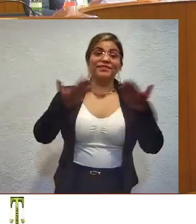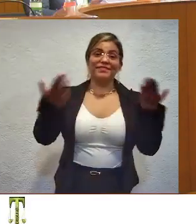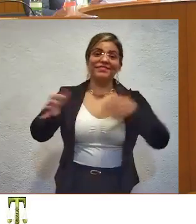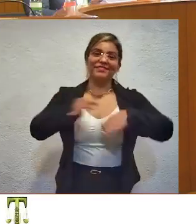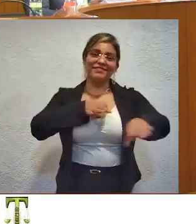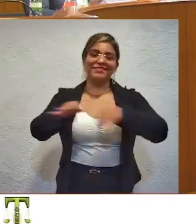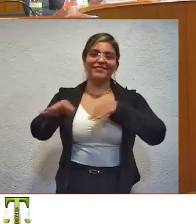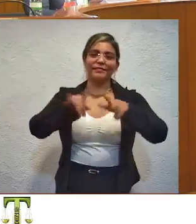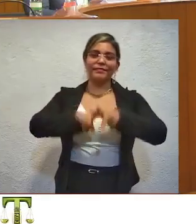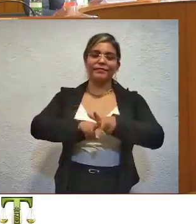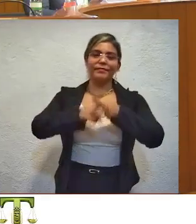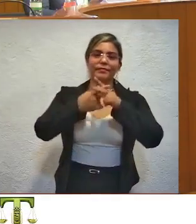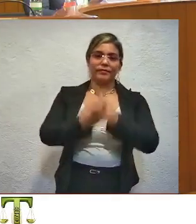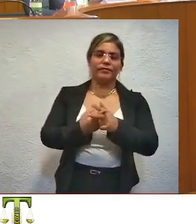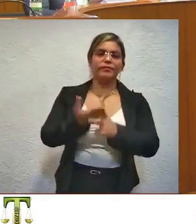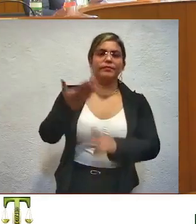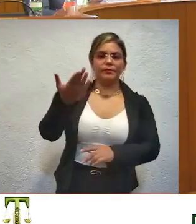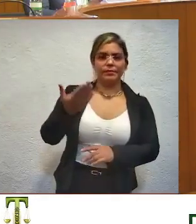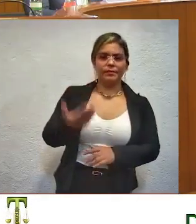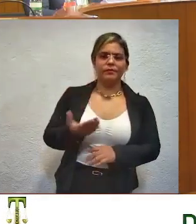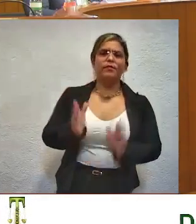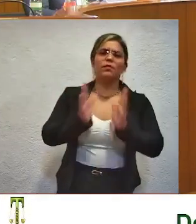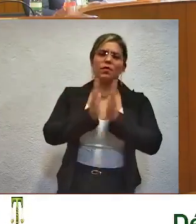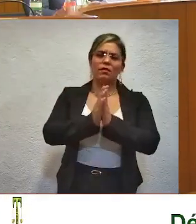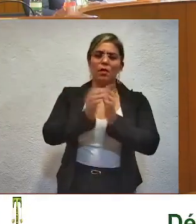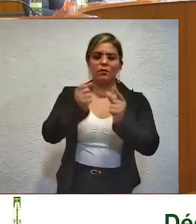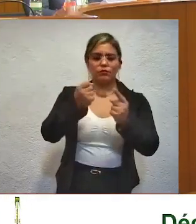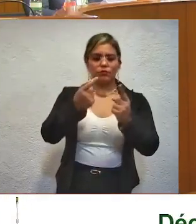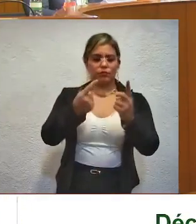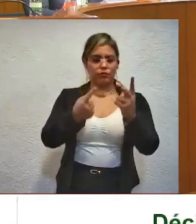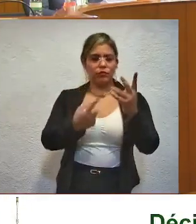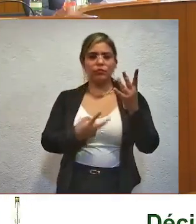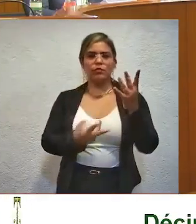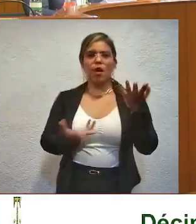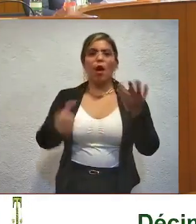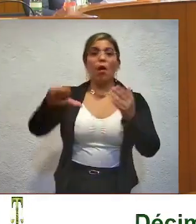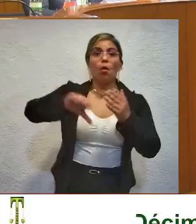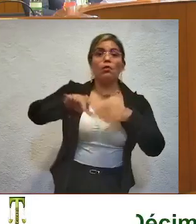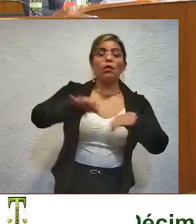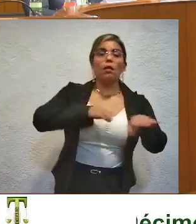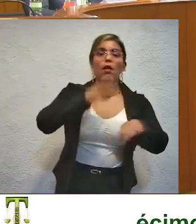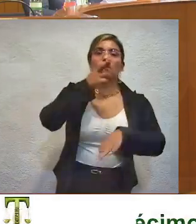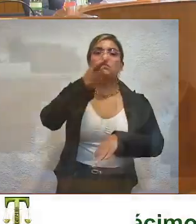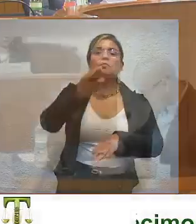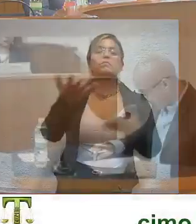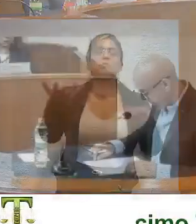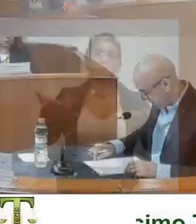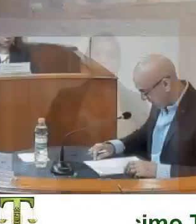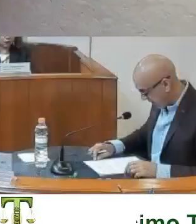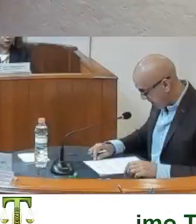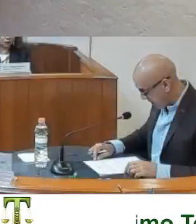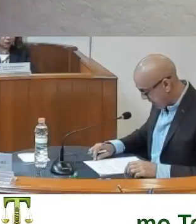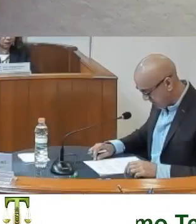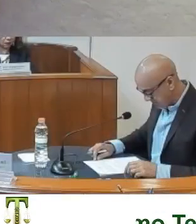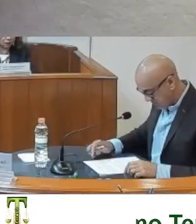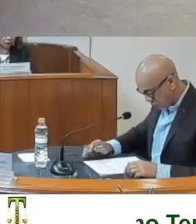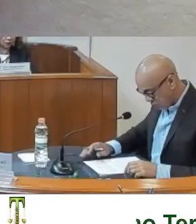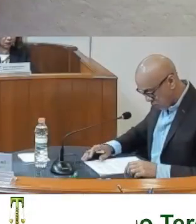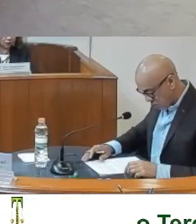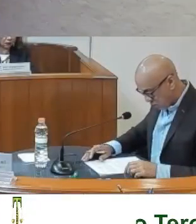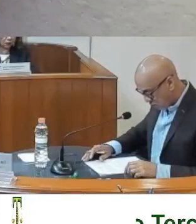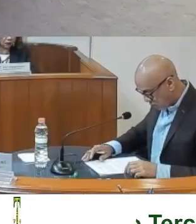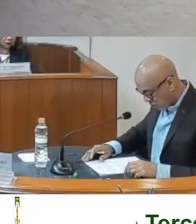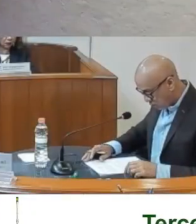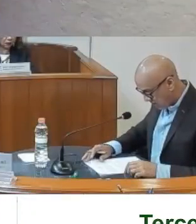presente sesión y le solicito nos informe cuáles son los asuntos listados para resolver. Magistrada presidenta,